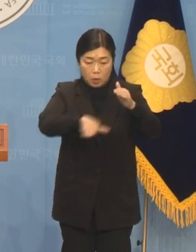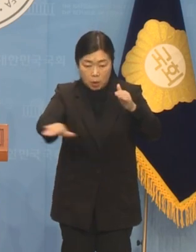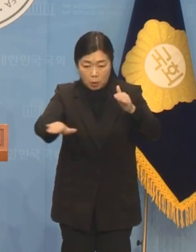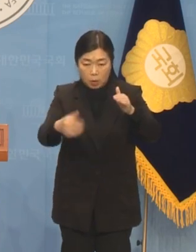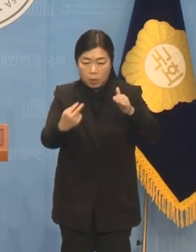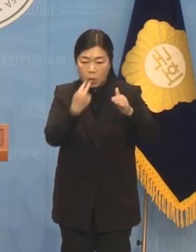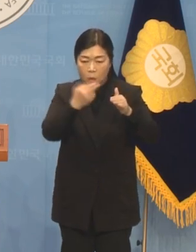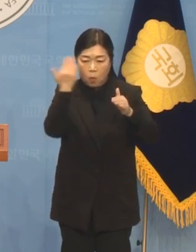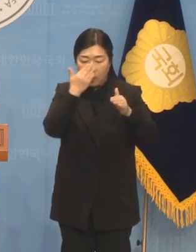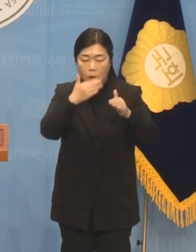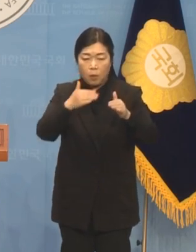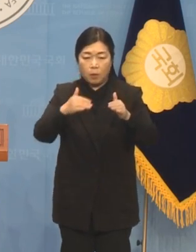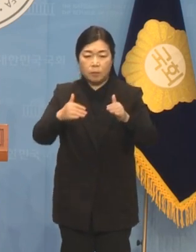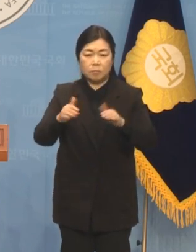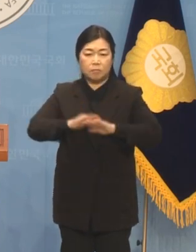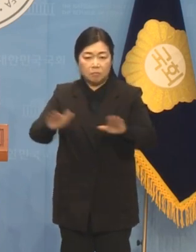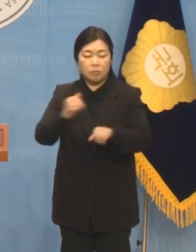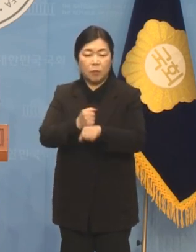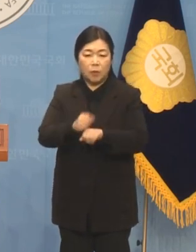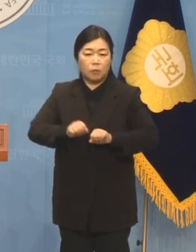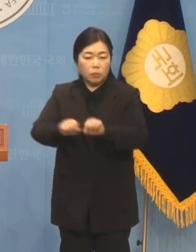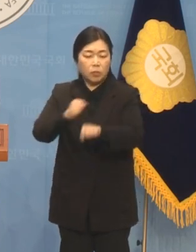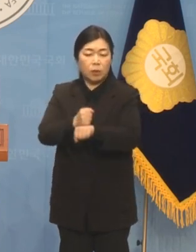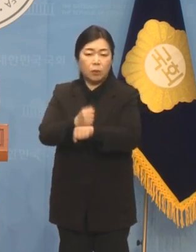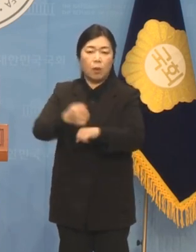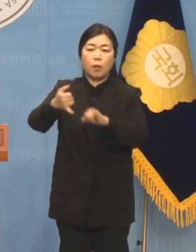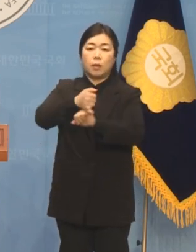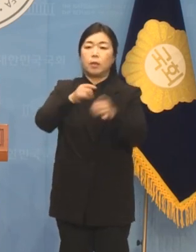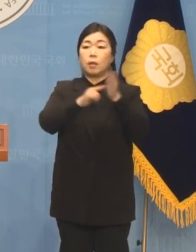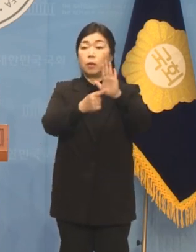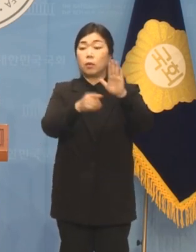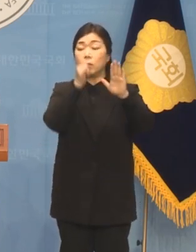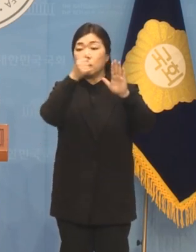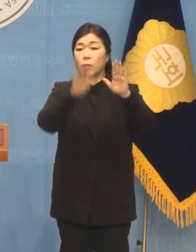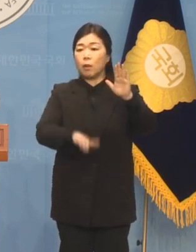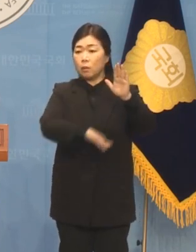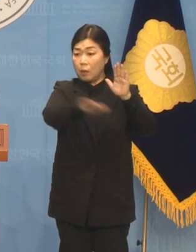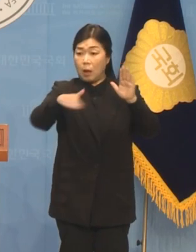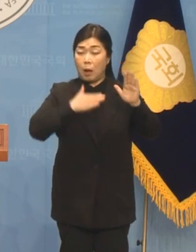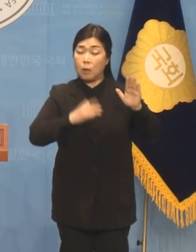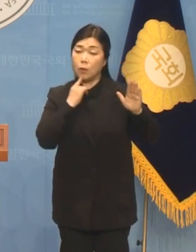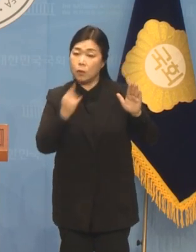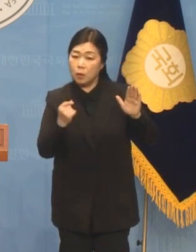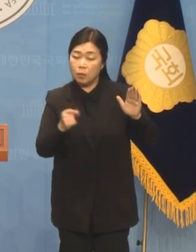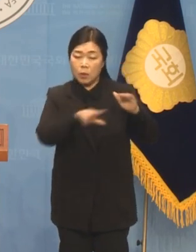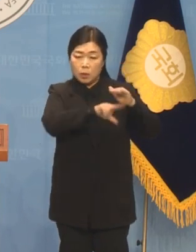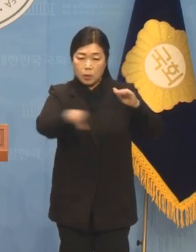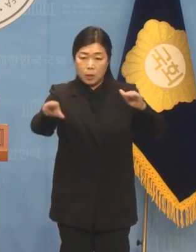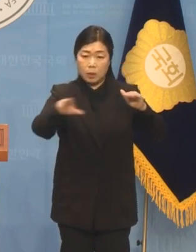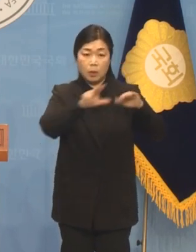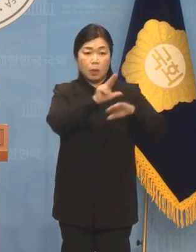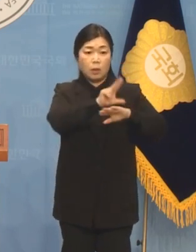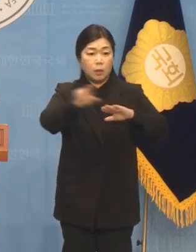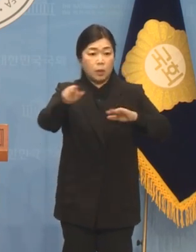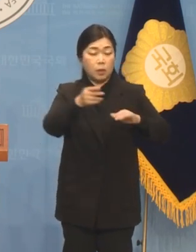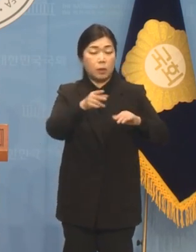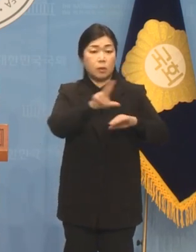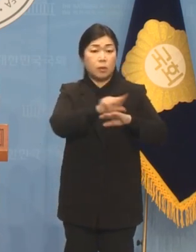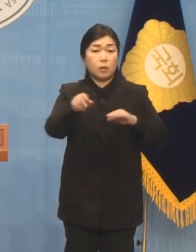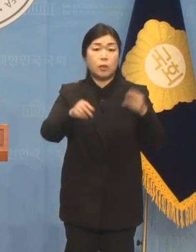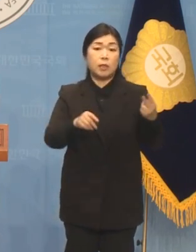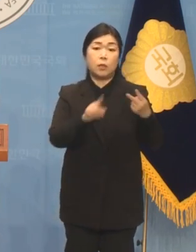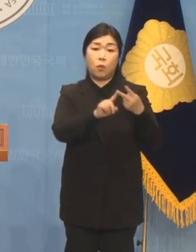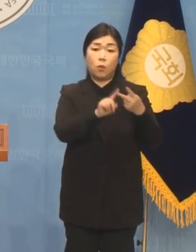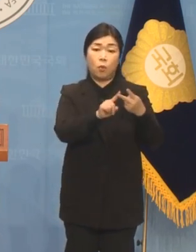약속하며 고문 행렬에 동참했다. 그러나 모두가 아는 것처럼 2호선 지하화는 여전히 한 발짝도